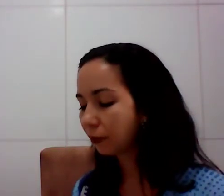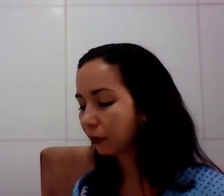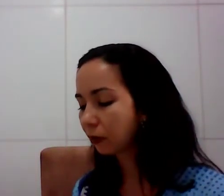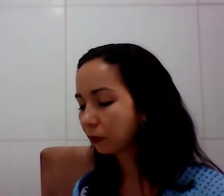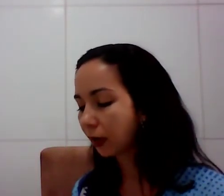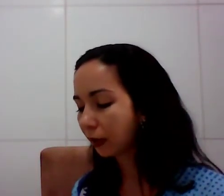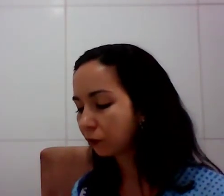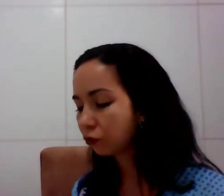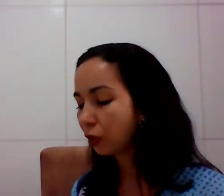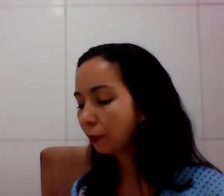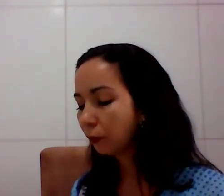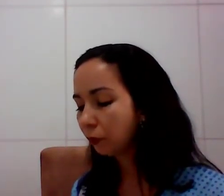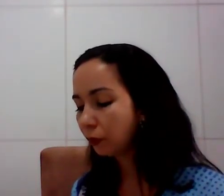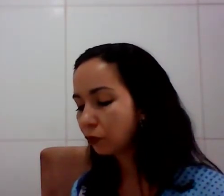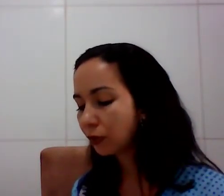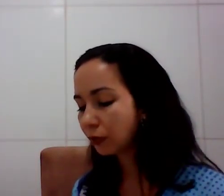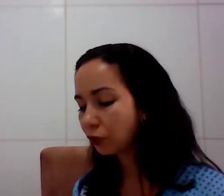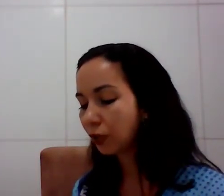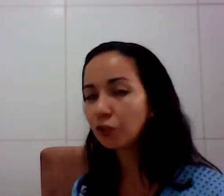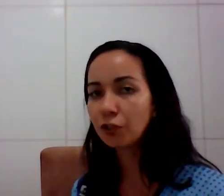foram encontrados muitos desses